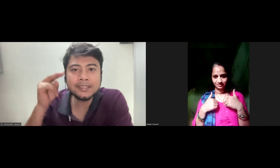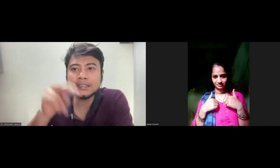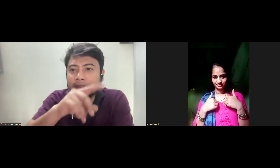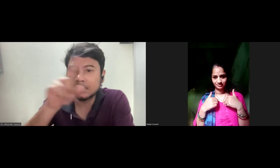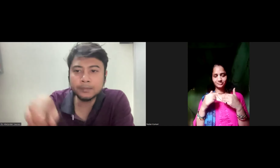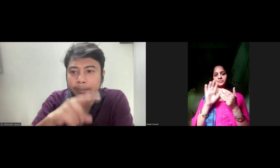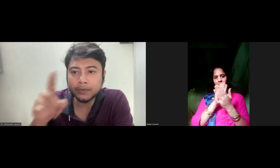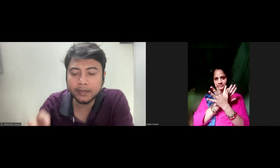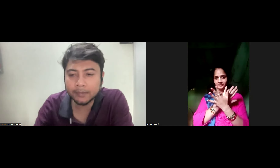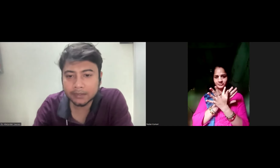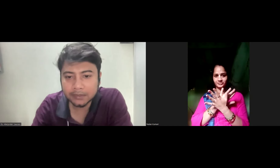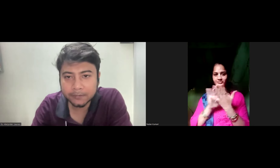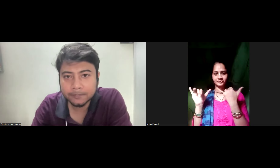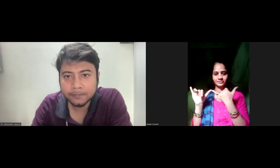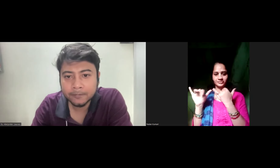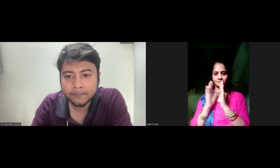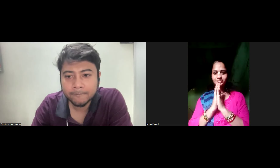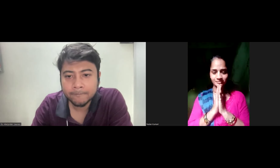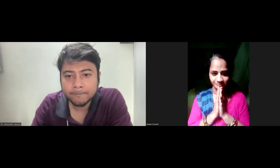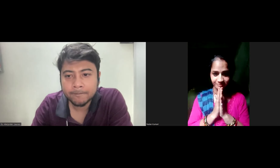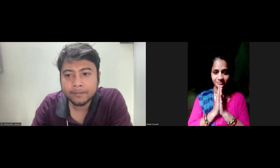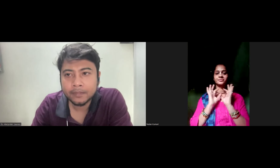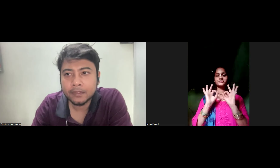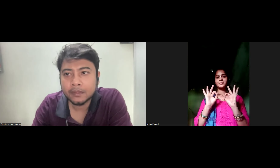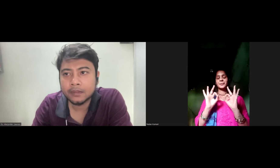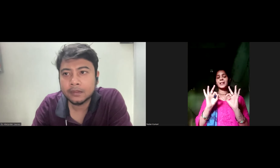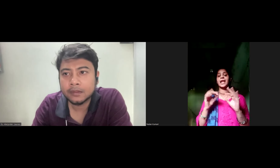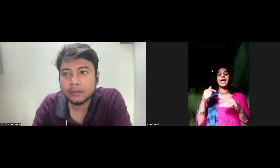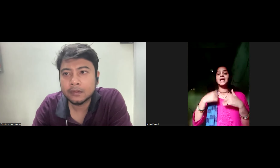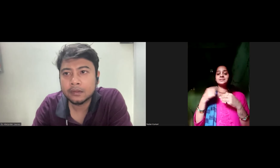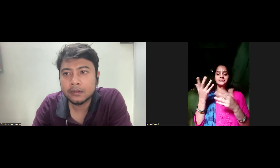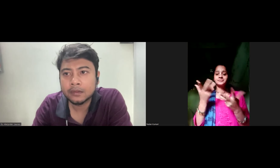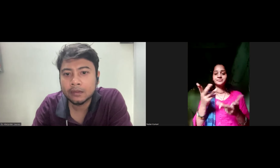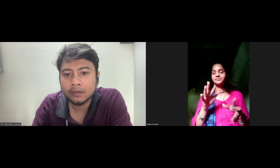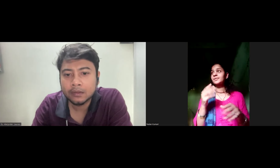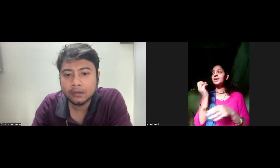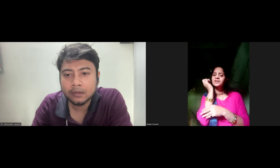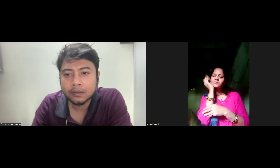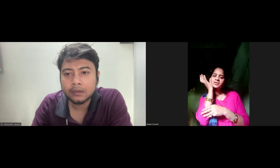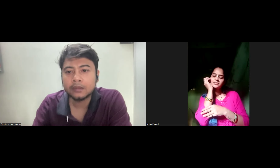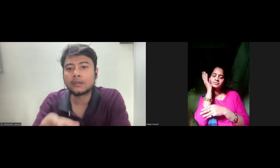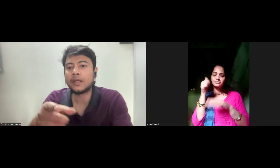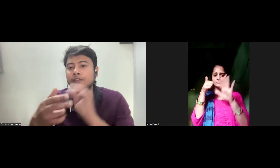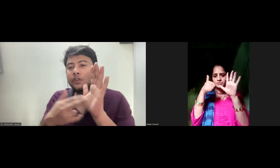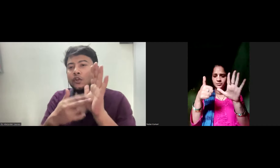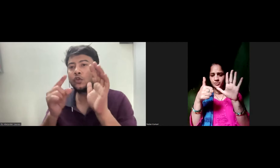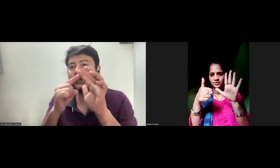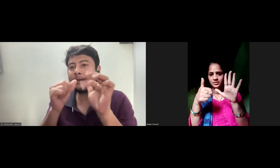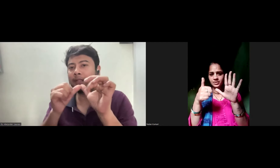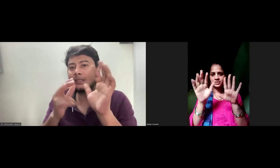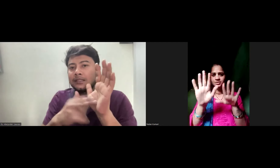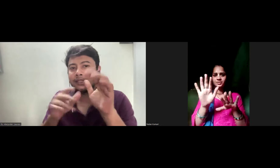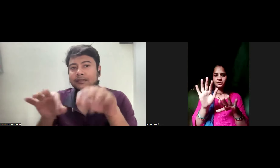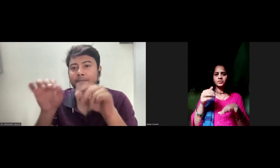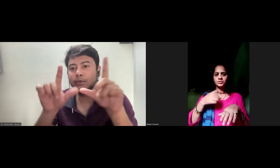कांट सी द पीपल राइट माता जी। Yeah, I can see. I'm also thinking the new people. Probably one Krishna girl is there. आई वेद सॉ प्रकाश.